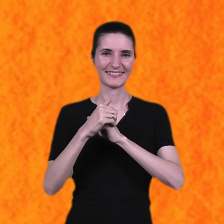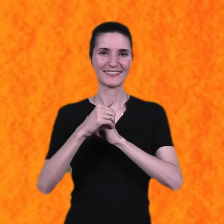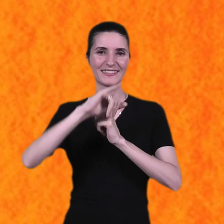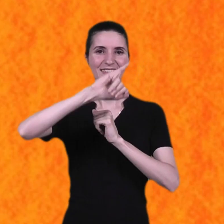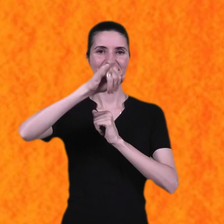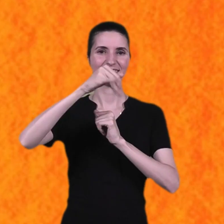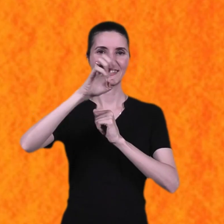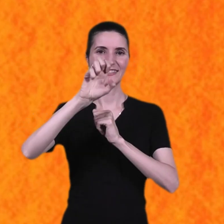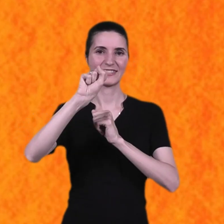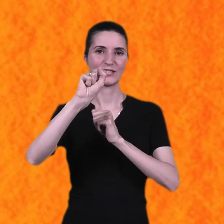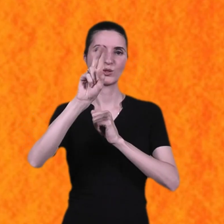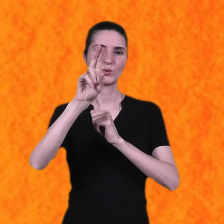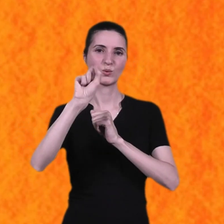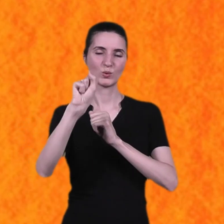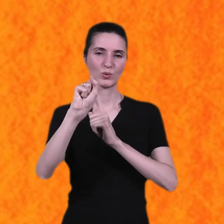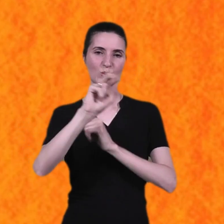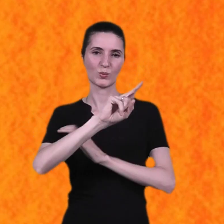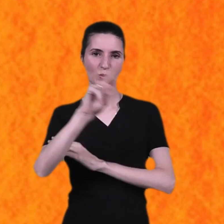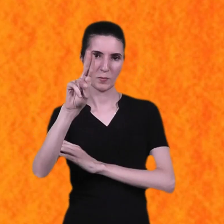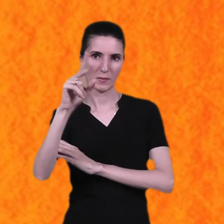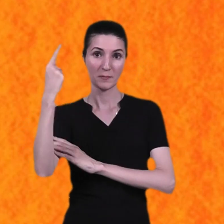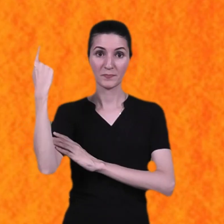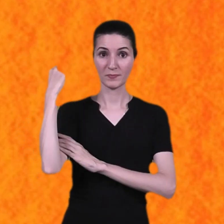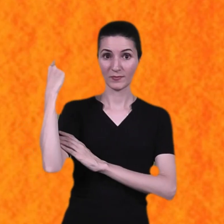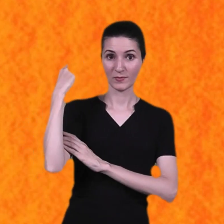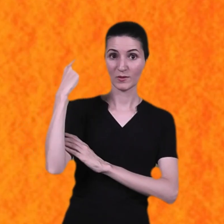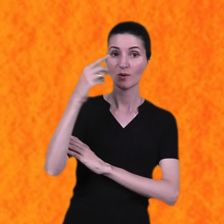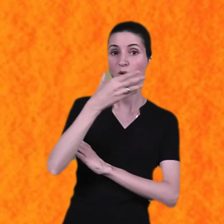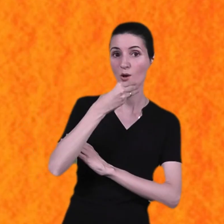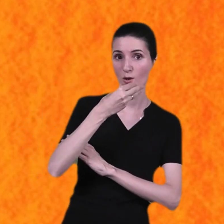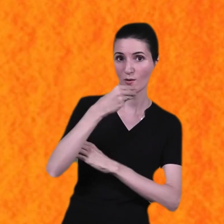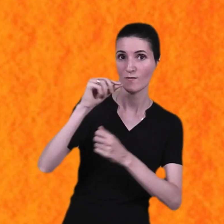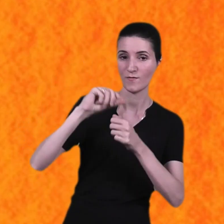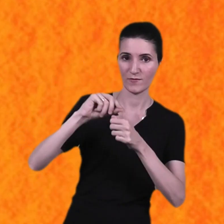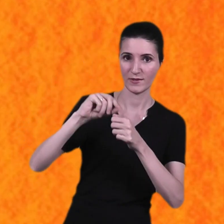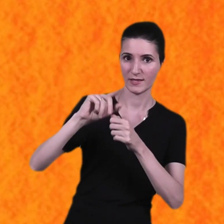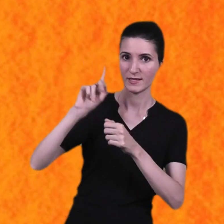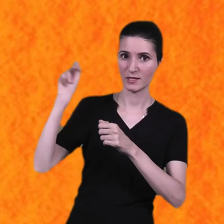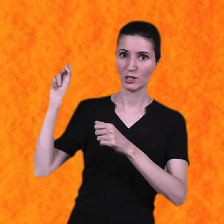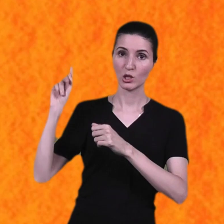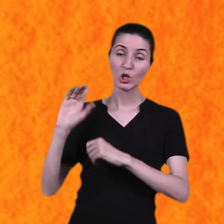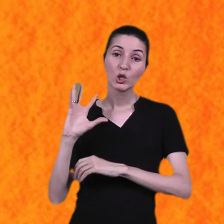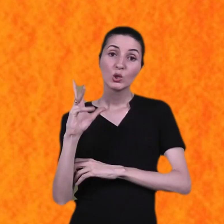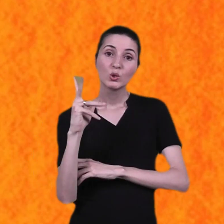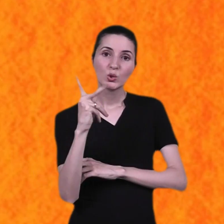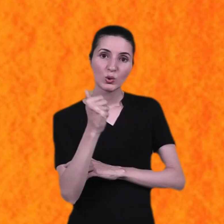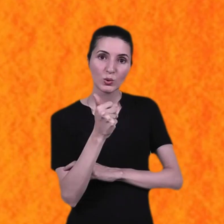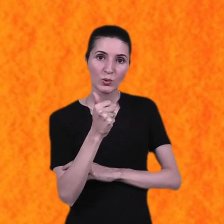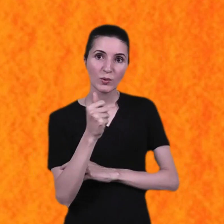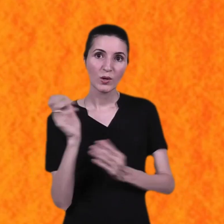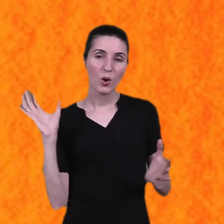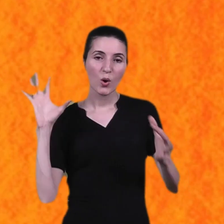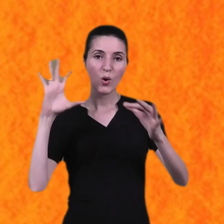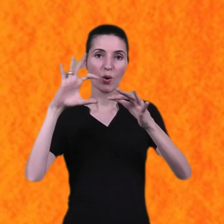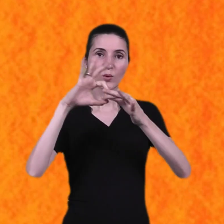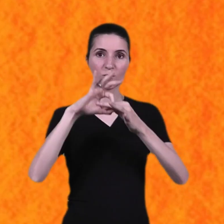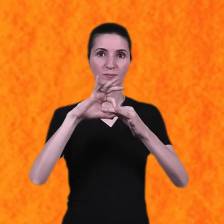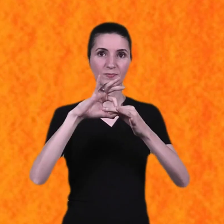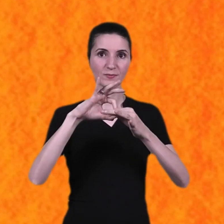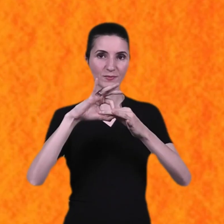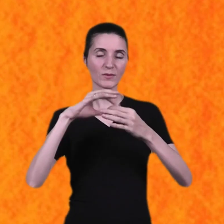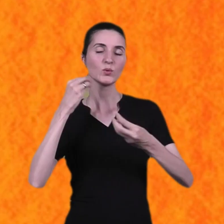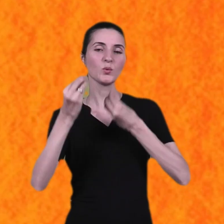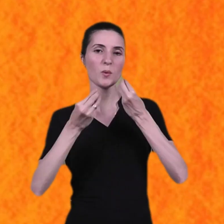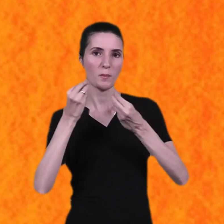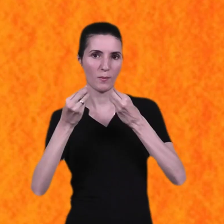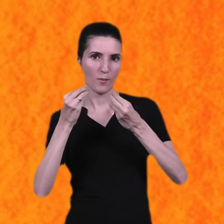alguns detalhes que são importantes serem ressaltados, né? Aqui tudo é unido ao Sinta,